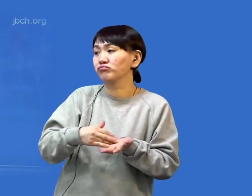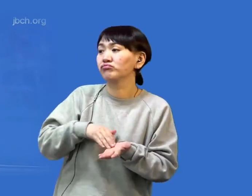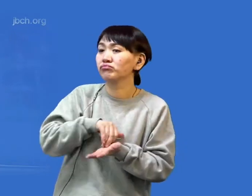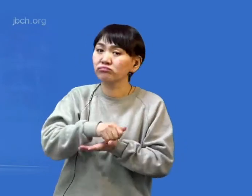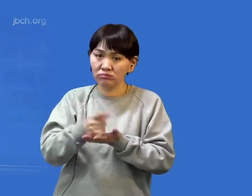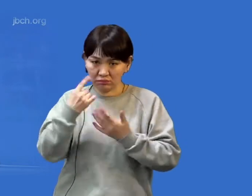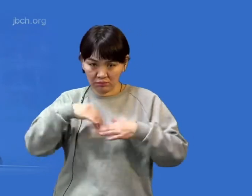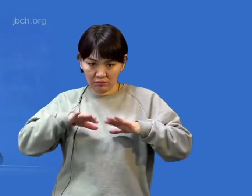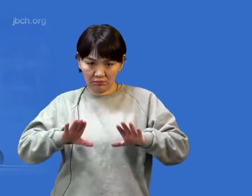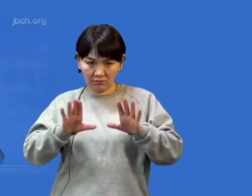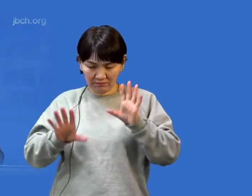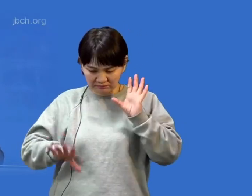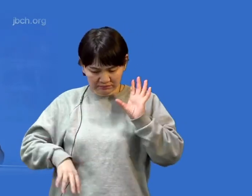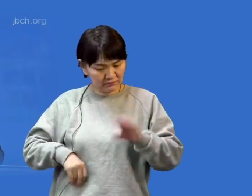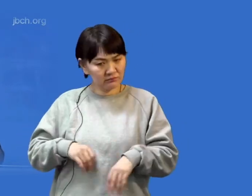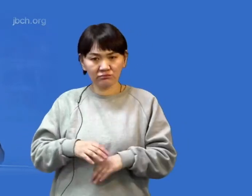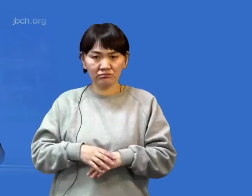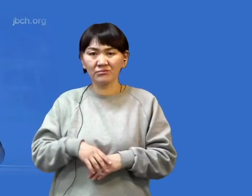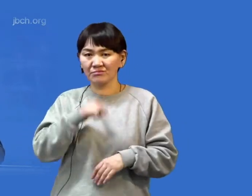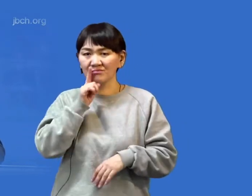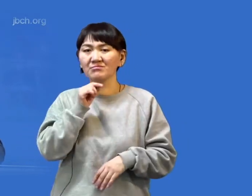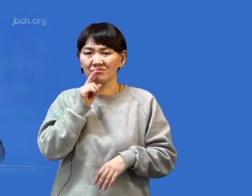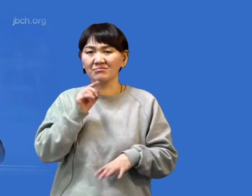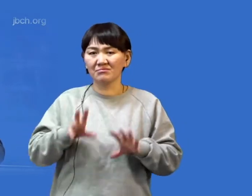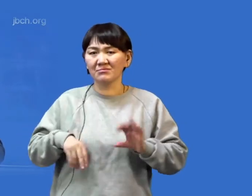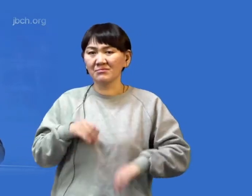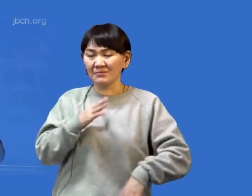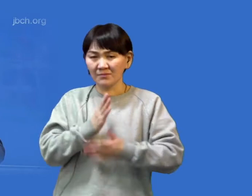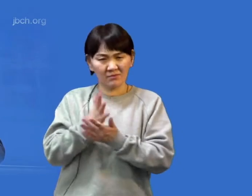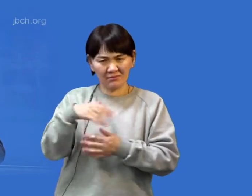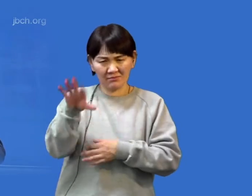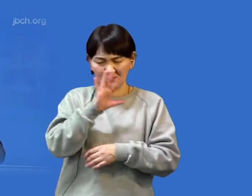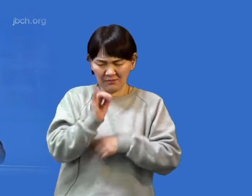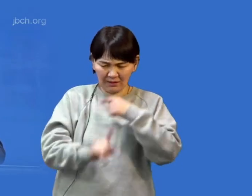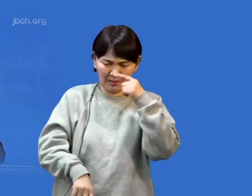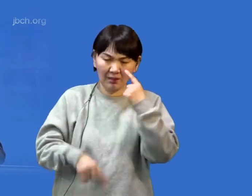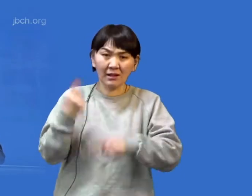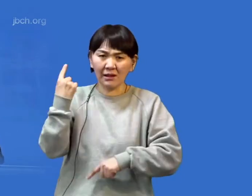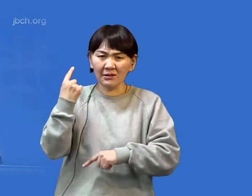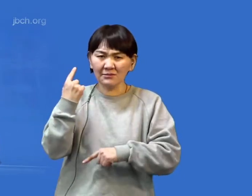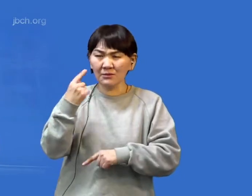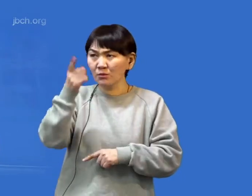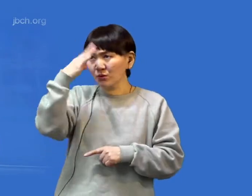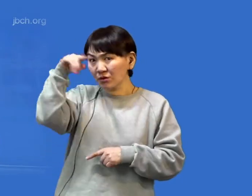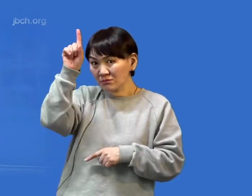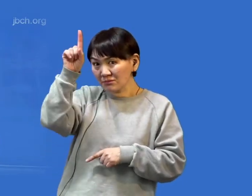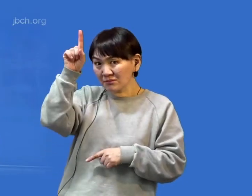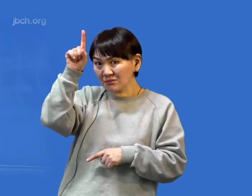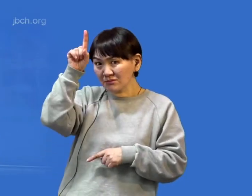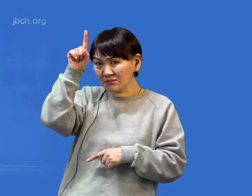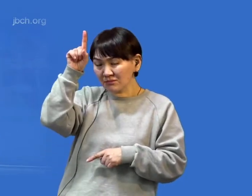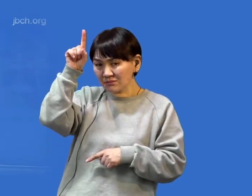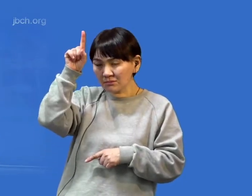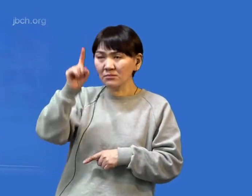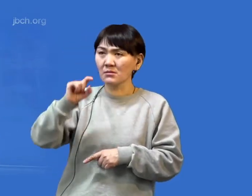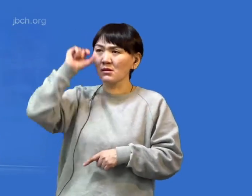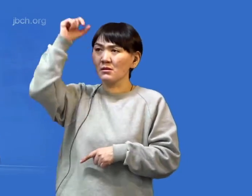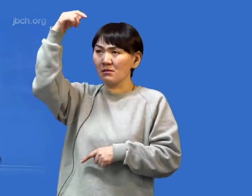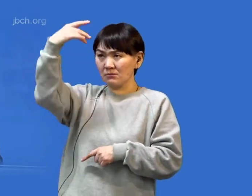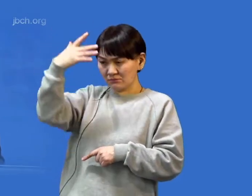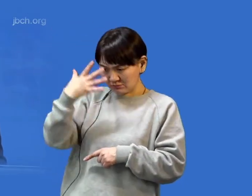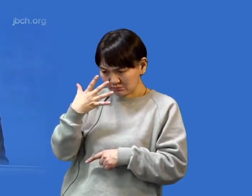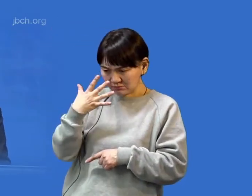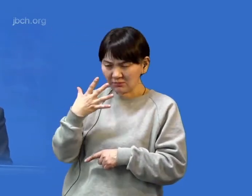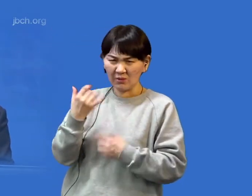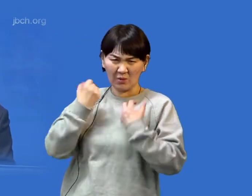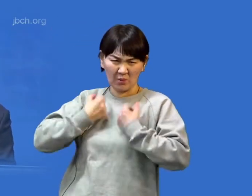байгаагаа бас мэдрэх юм аа. Тэгэхээр бүгдээрээ гүрч хилөө Бурхны энэрэнгүй